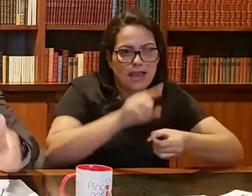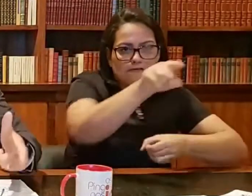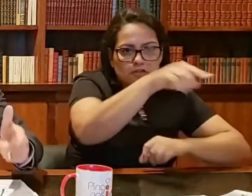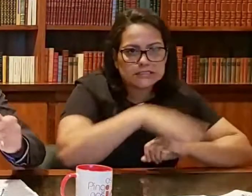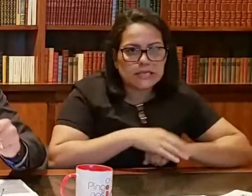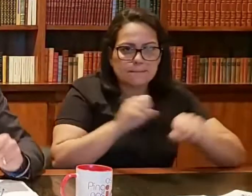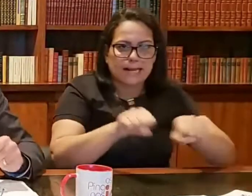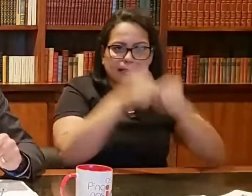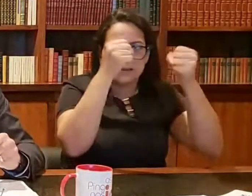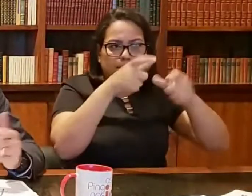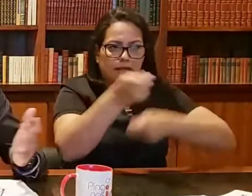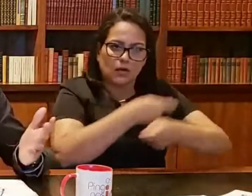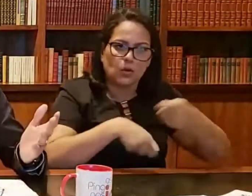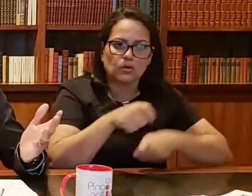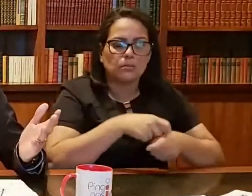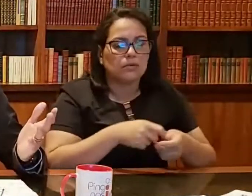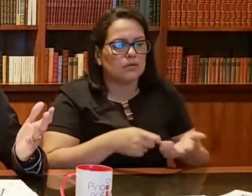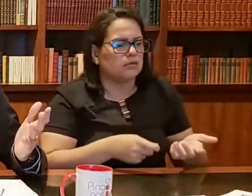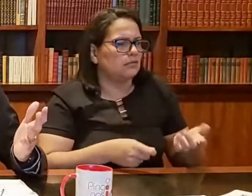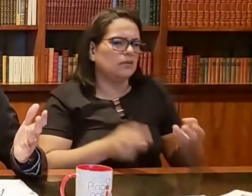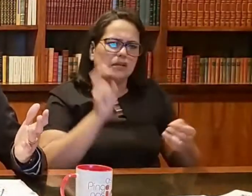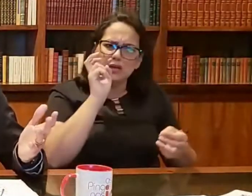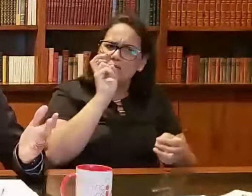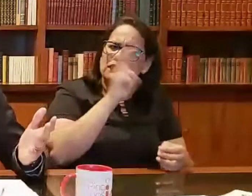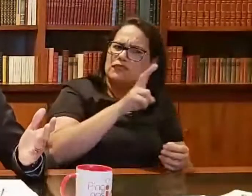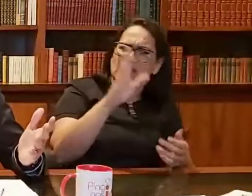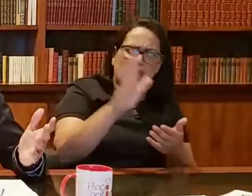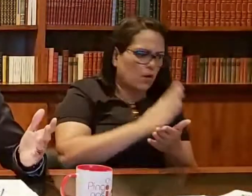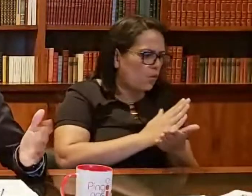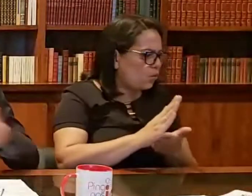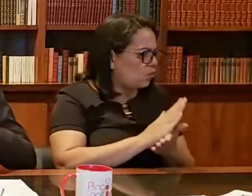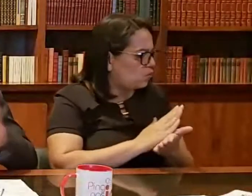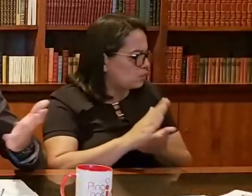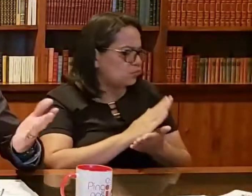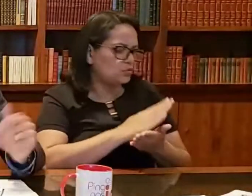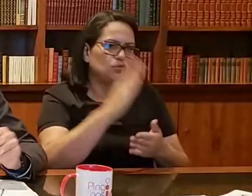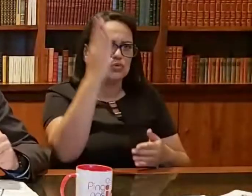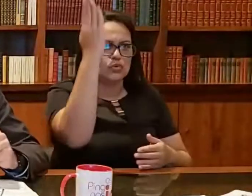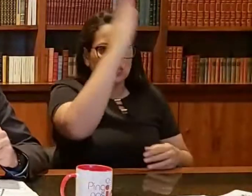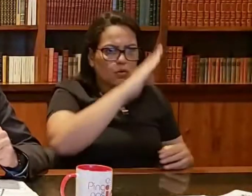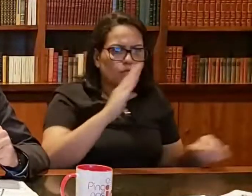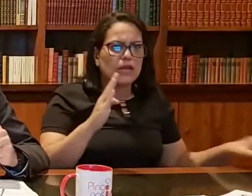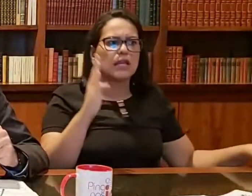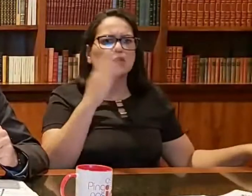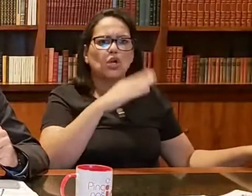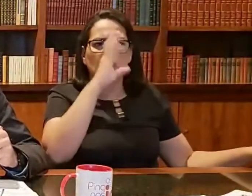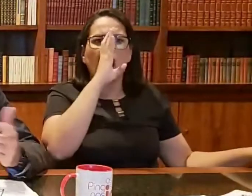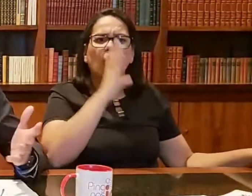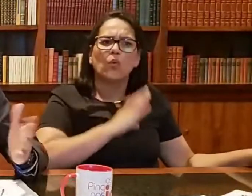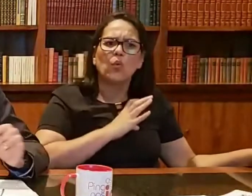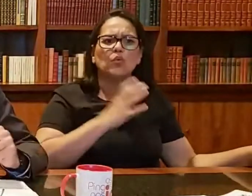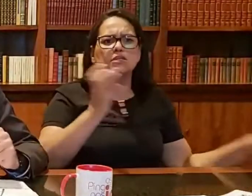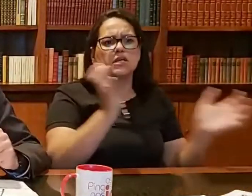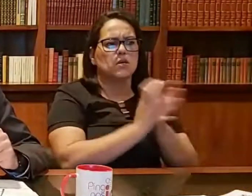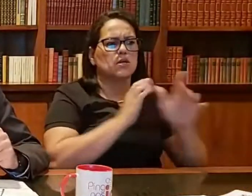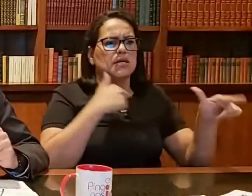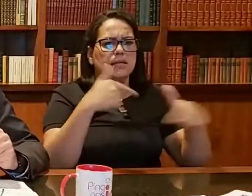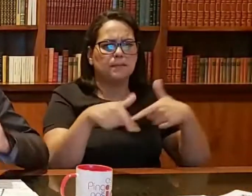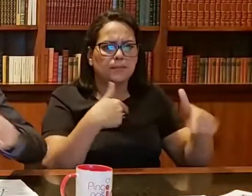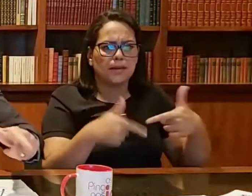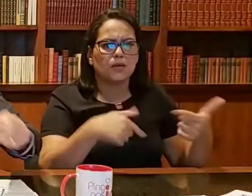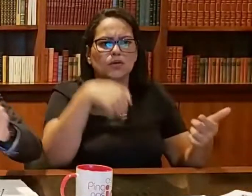tentar quebrar a economia. E eu vejo governadores, alguns, me culpando pelo desemprego. De quem é a política